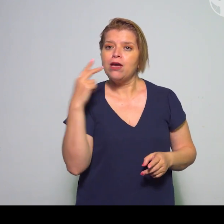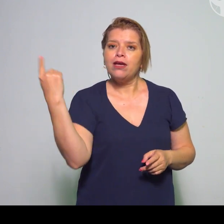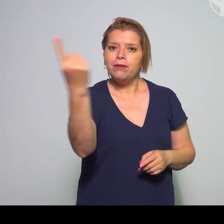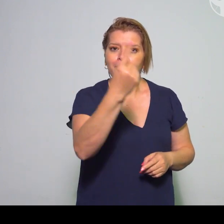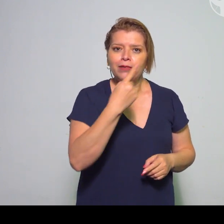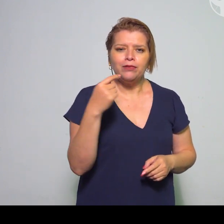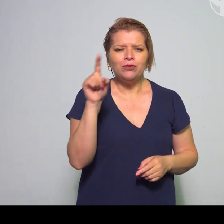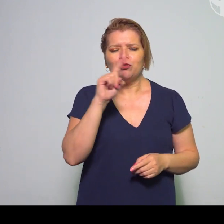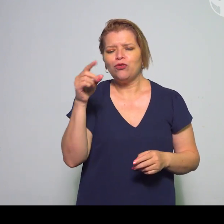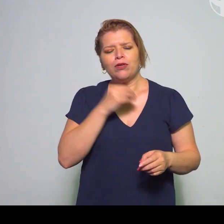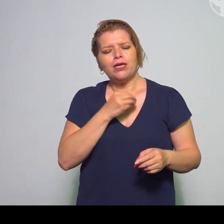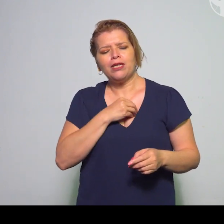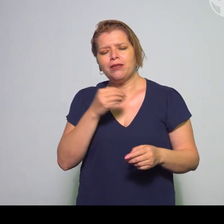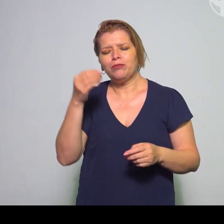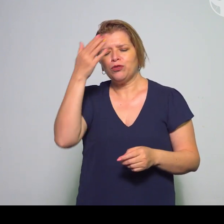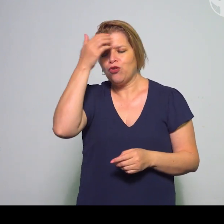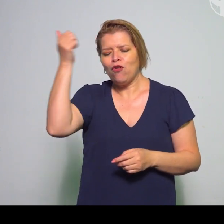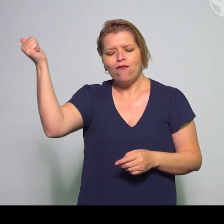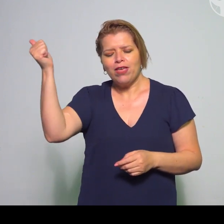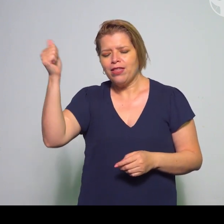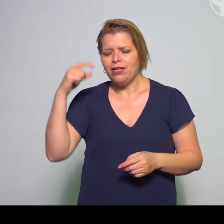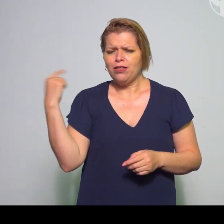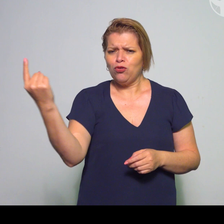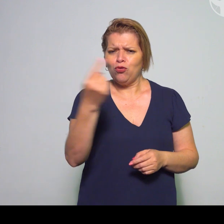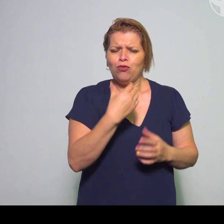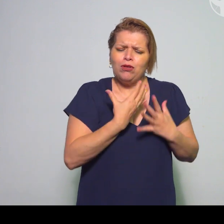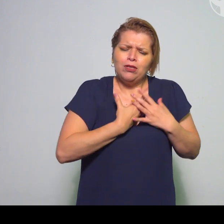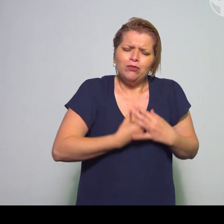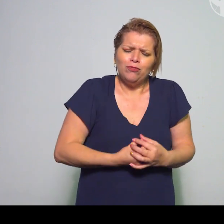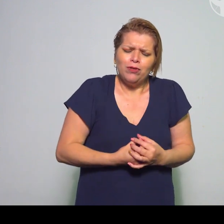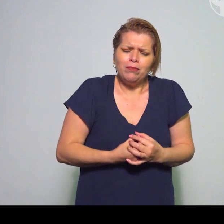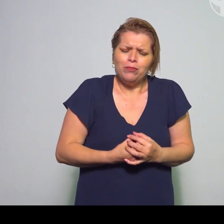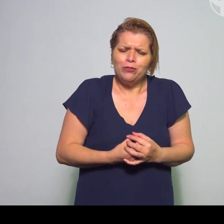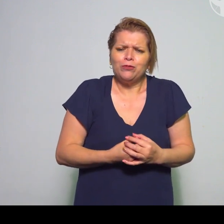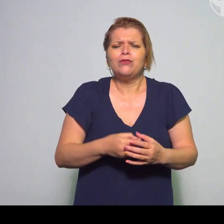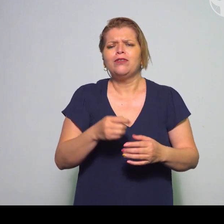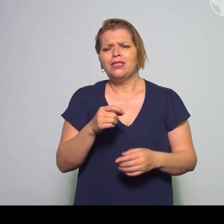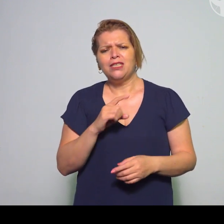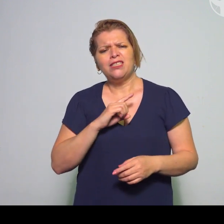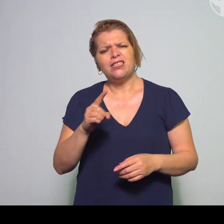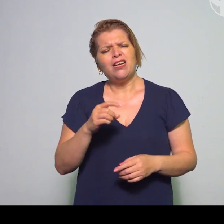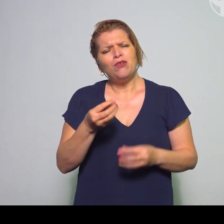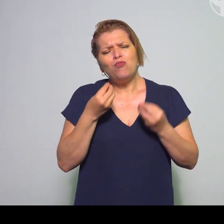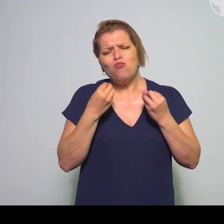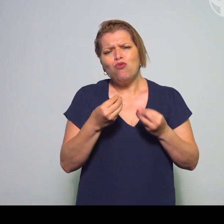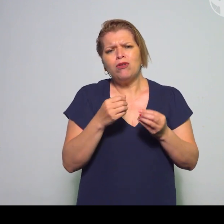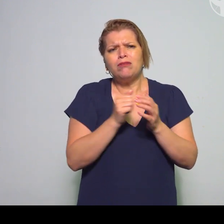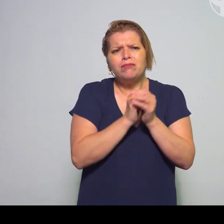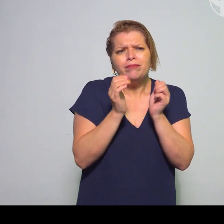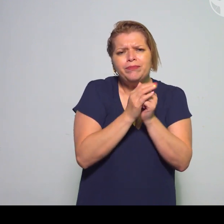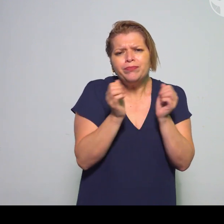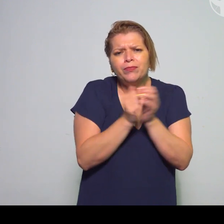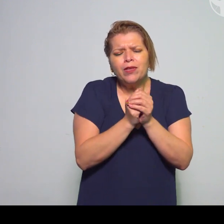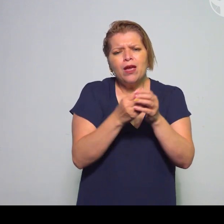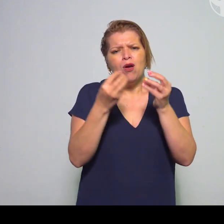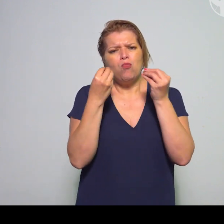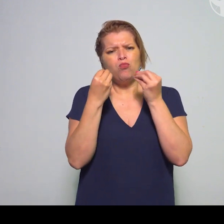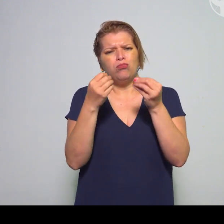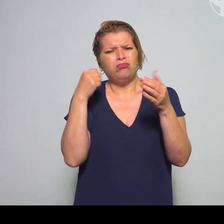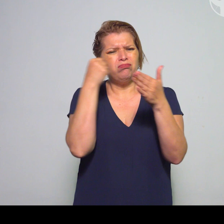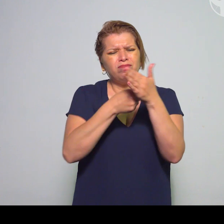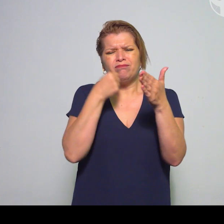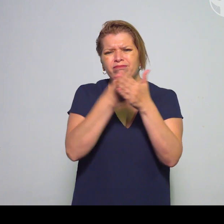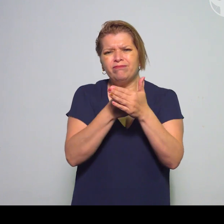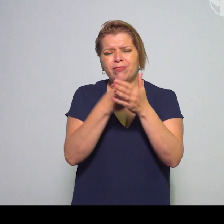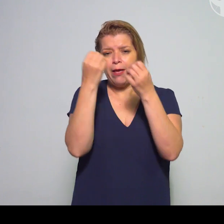que desconozcan las aflicciones que sufrimos en la provincia de Asia. Estábamos tan agobiados, bajo tanta